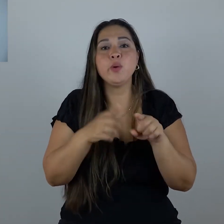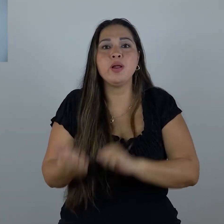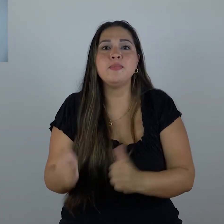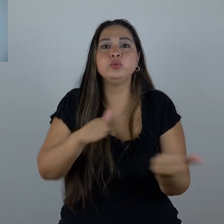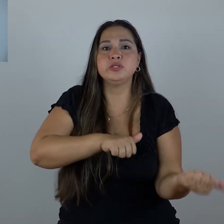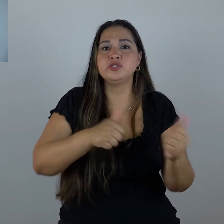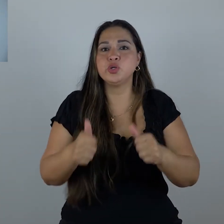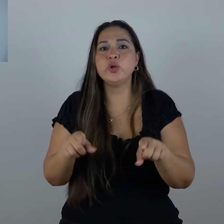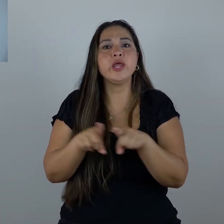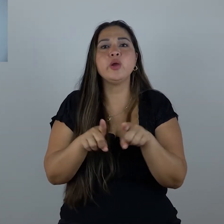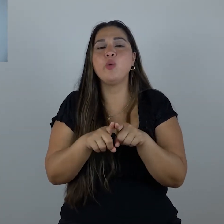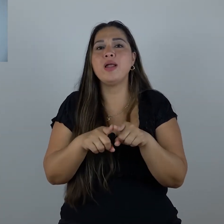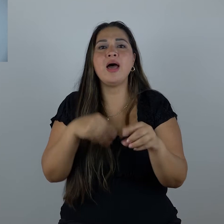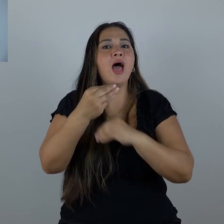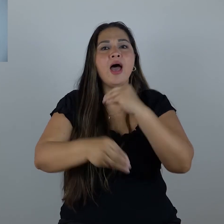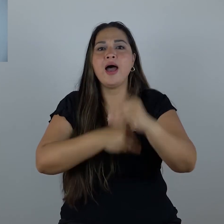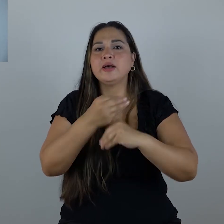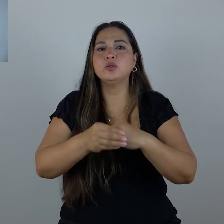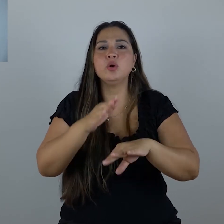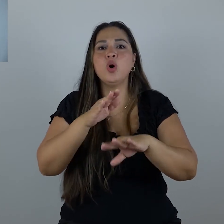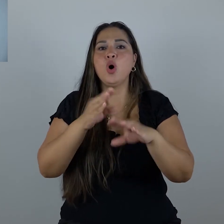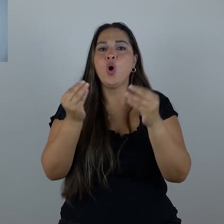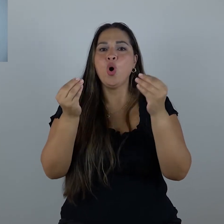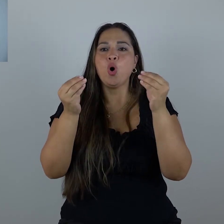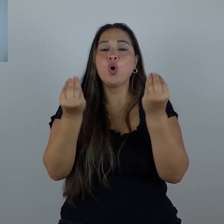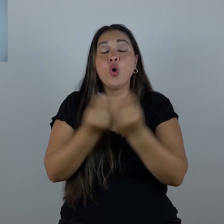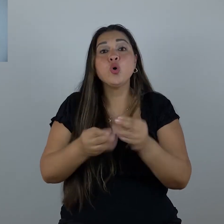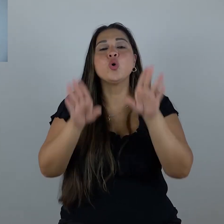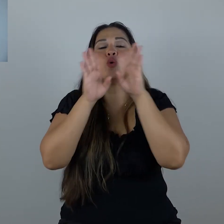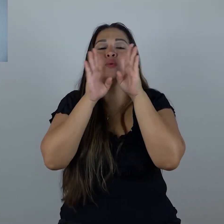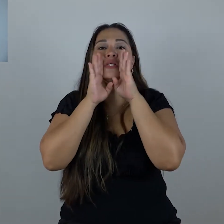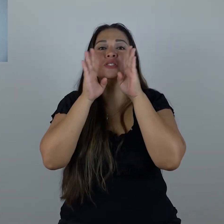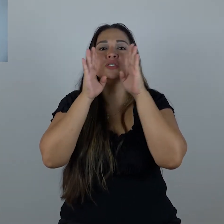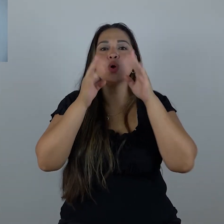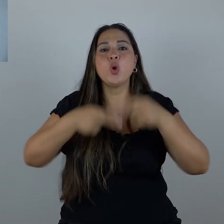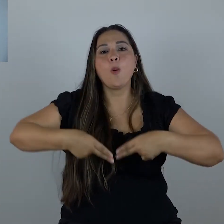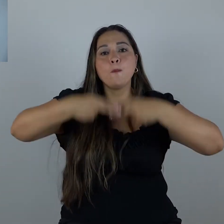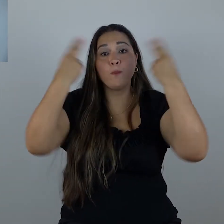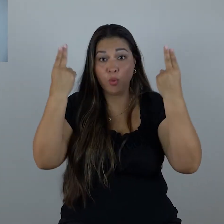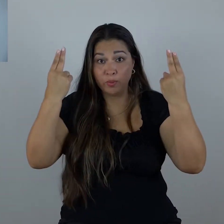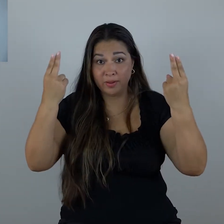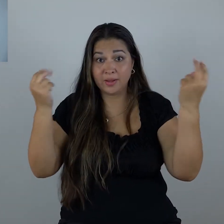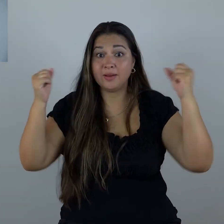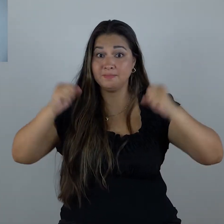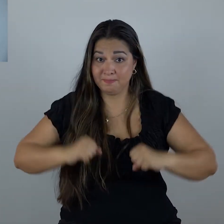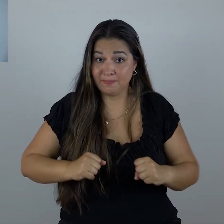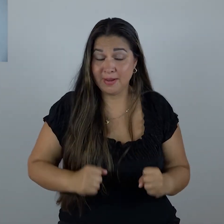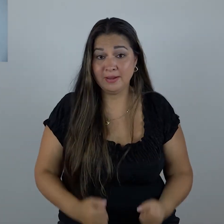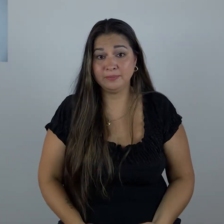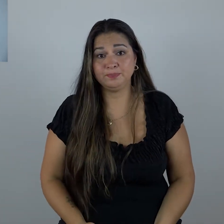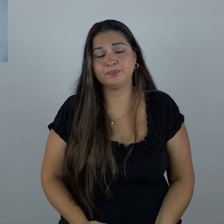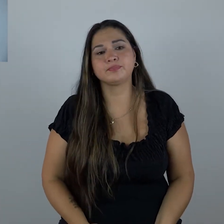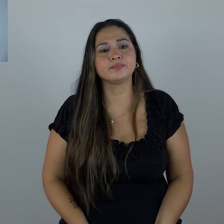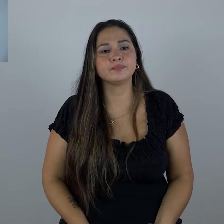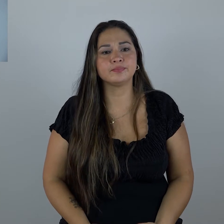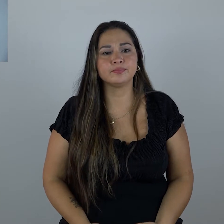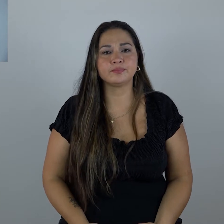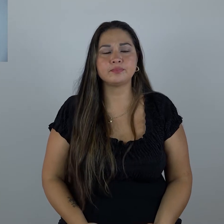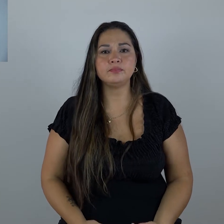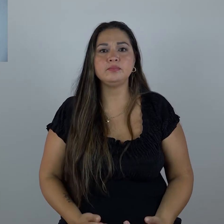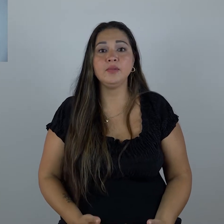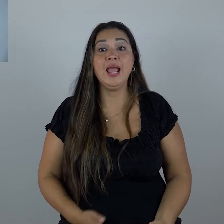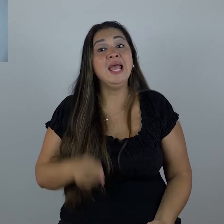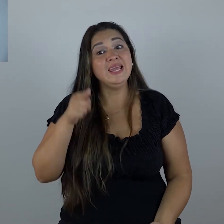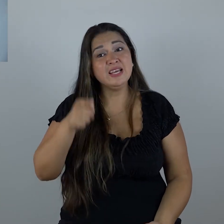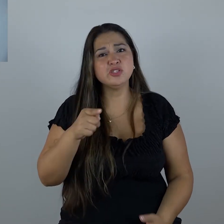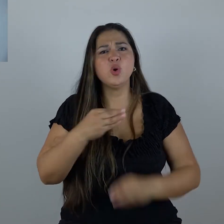de confesión pública. Yo me pongo delante, con los testigos que sean, no tiene que ser una multitud, obviamente, y lo que hago es